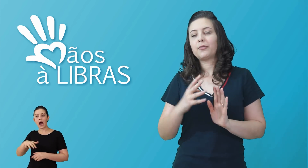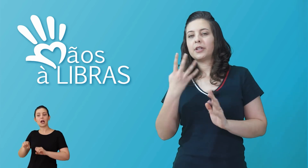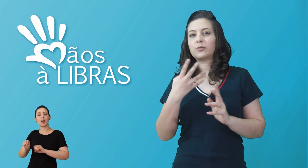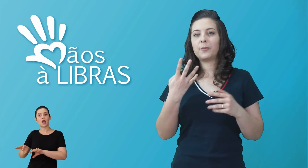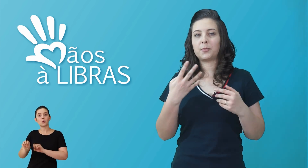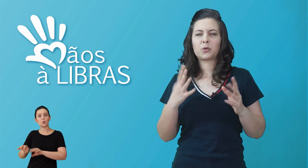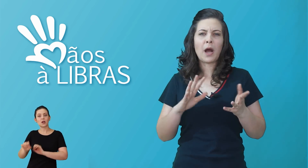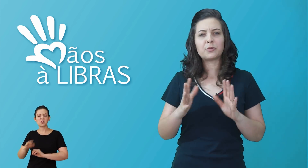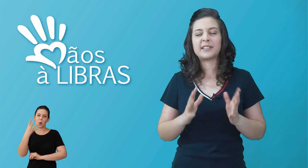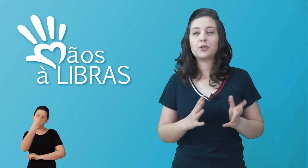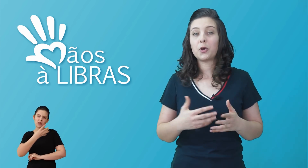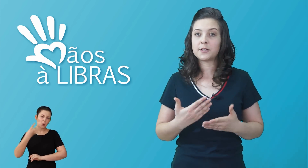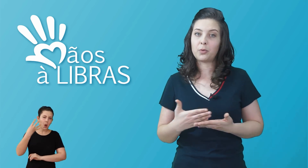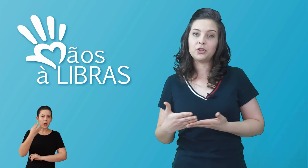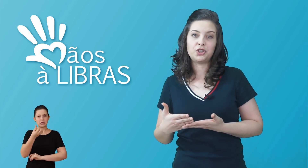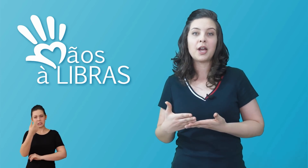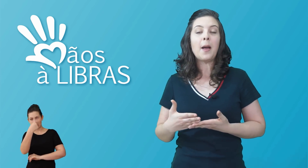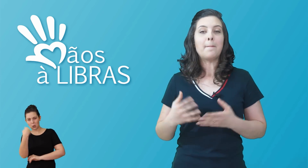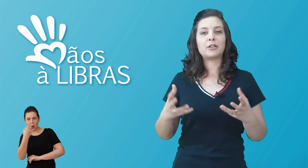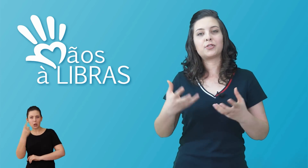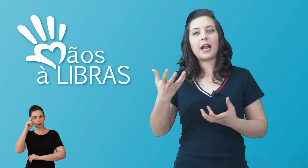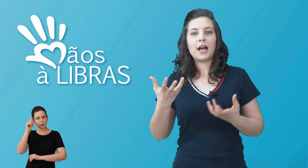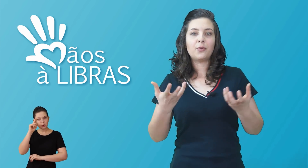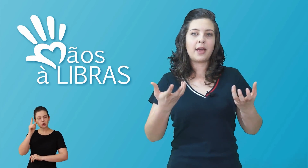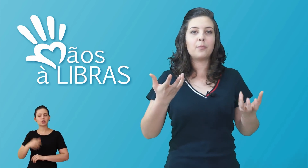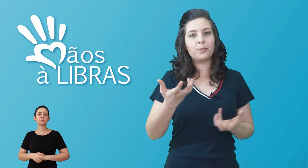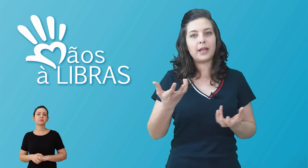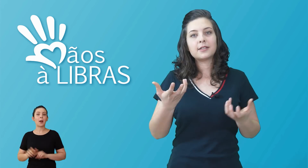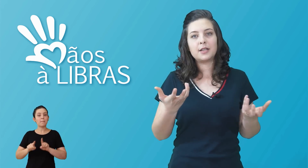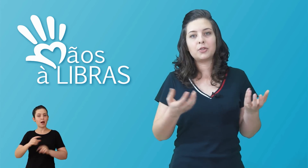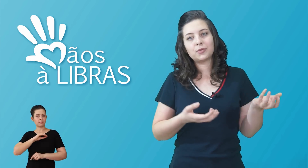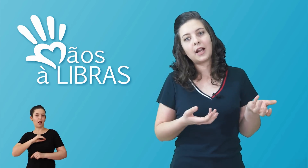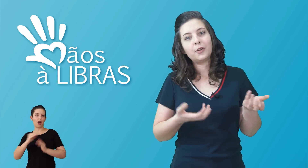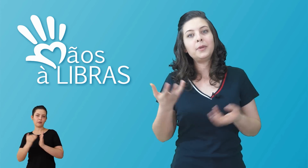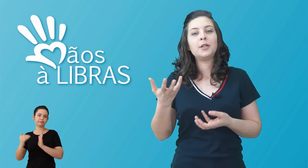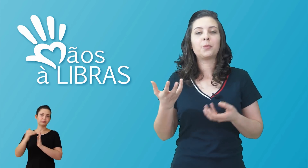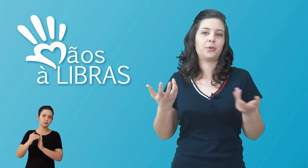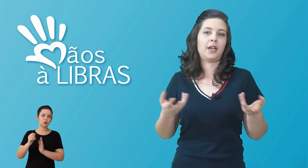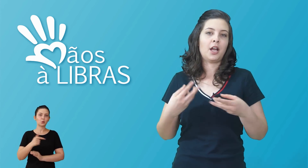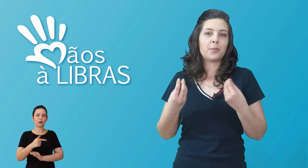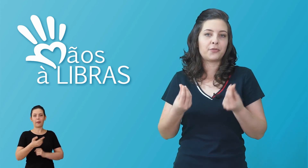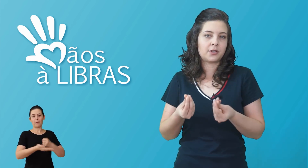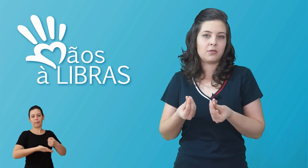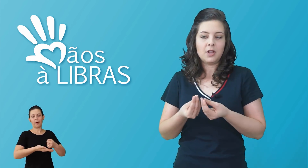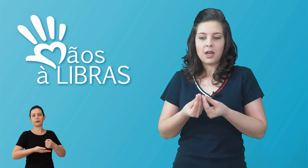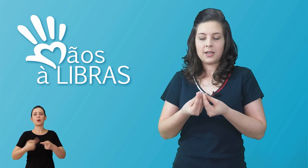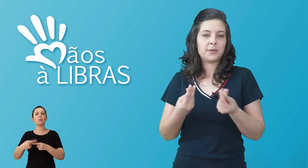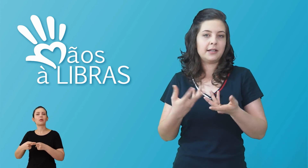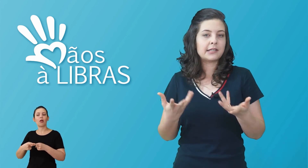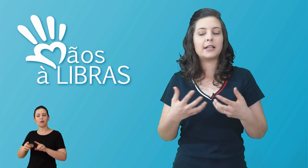por exemplo, você atua mais ou menos 4 a 6 horas por dia, mas o salário é bem acima de um salário mínimo, porque é uma